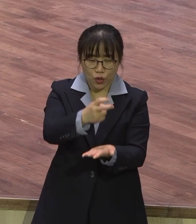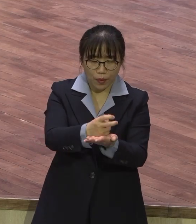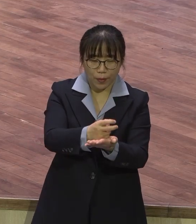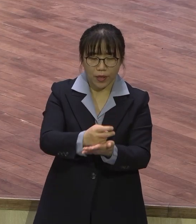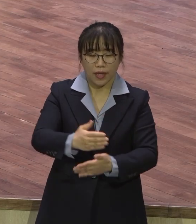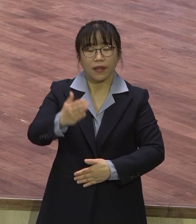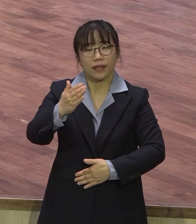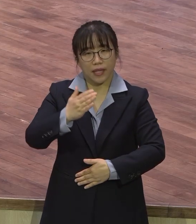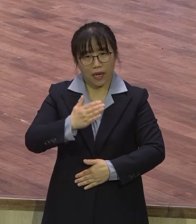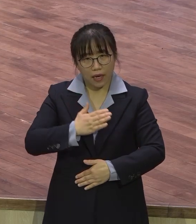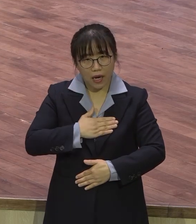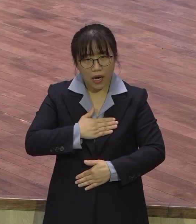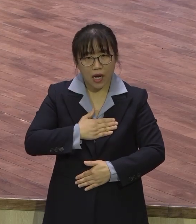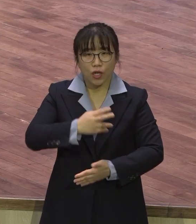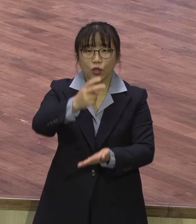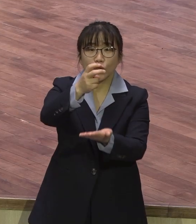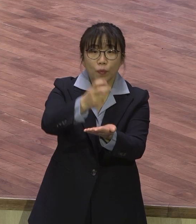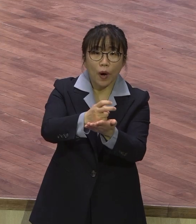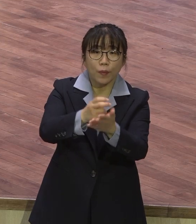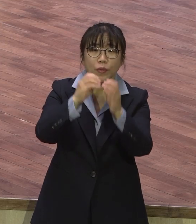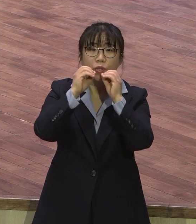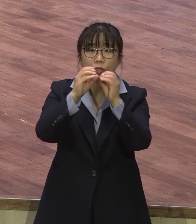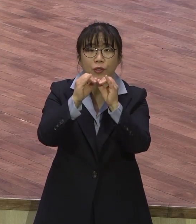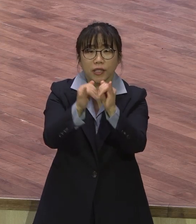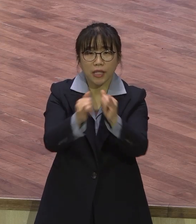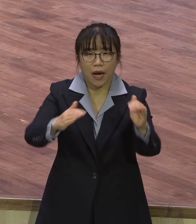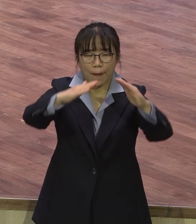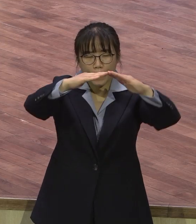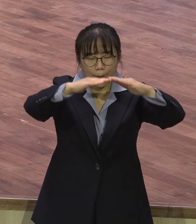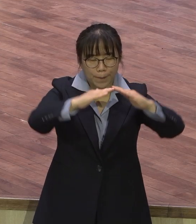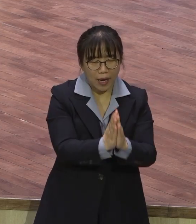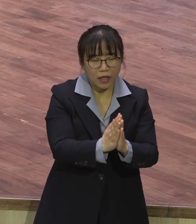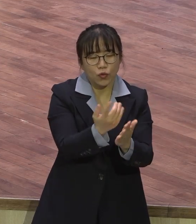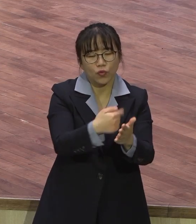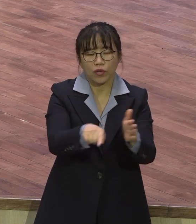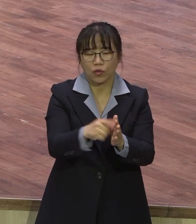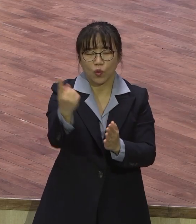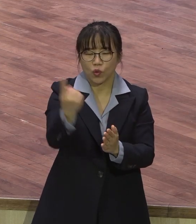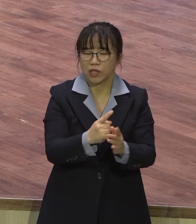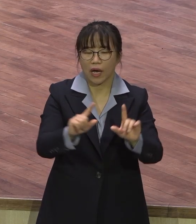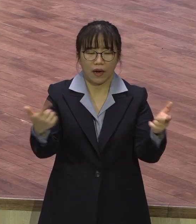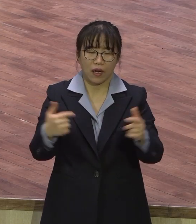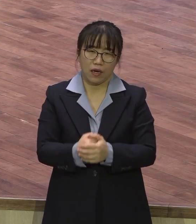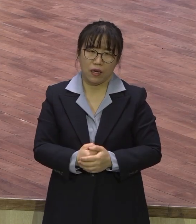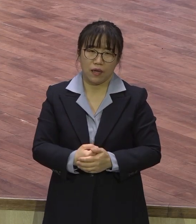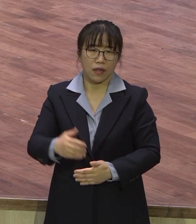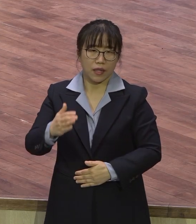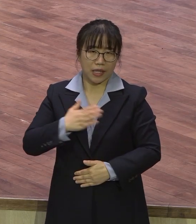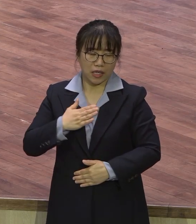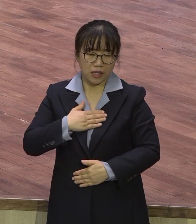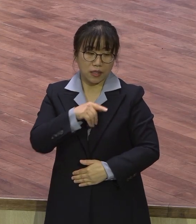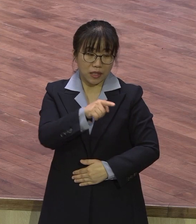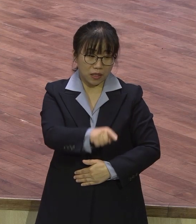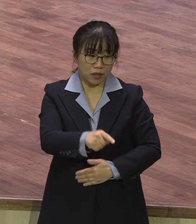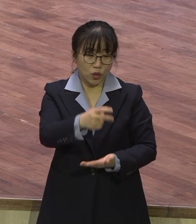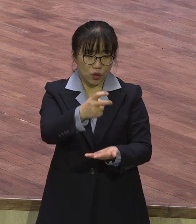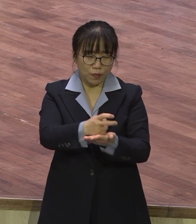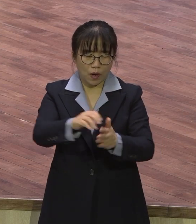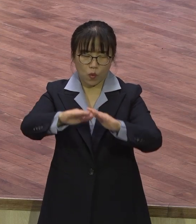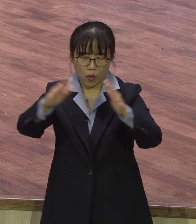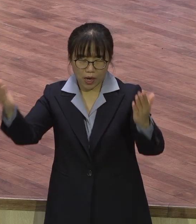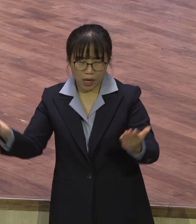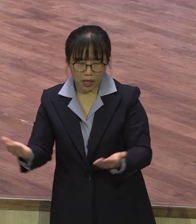율법이나 선지자를 피하러 온 줄로 생각하지 마라 피하러 온 것이 아니요 완전하게 하려